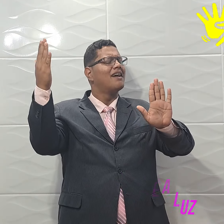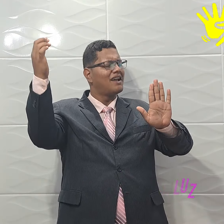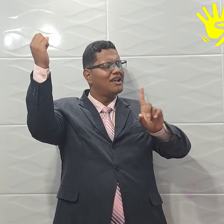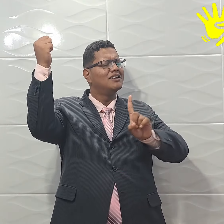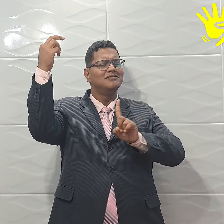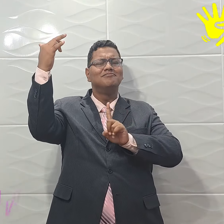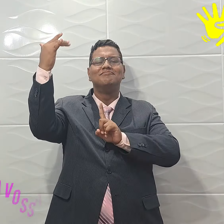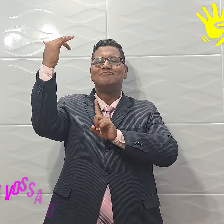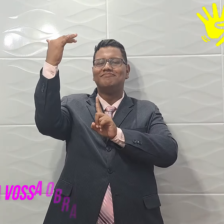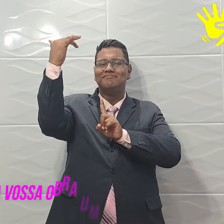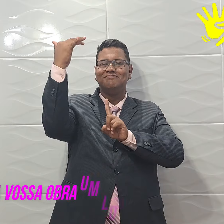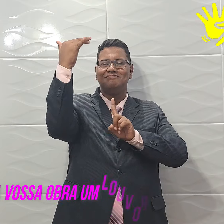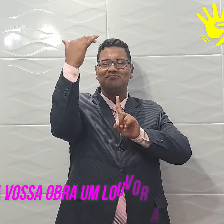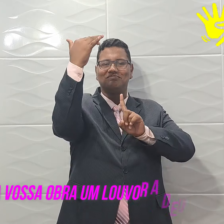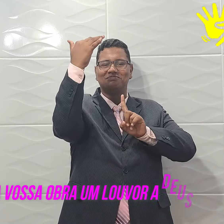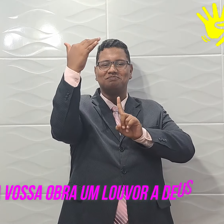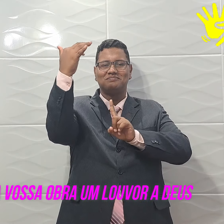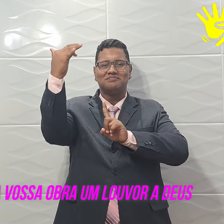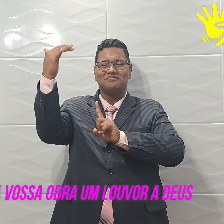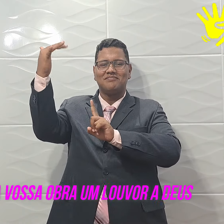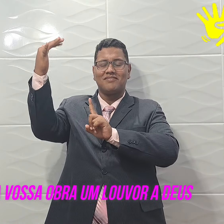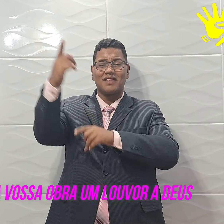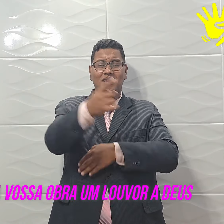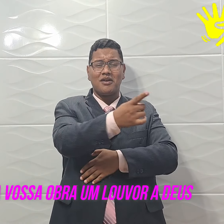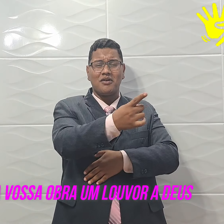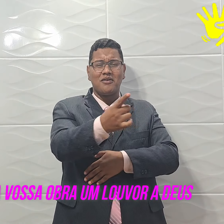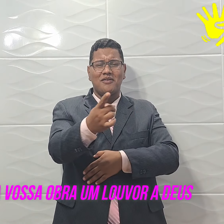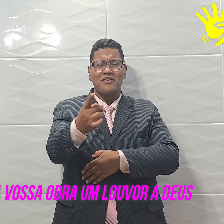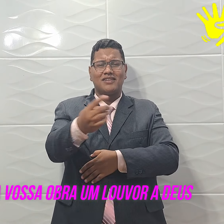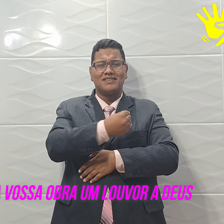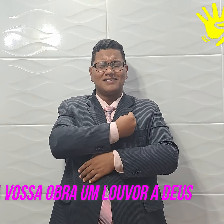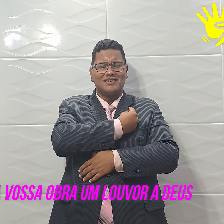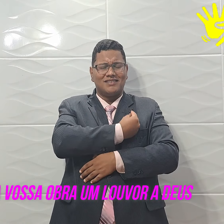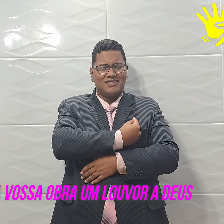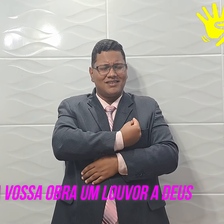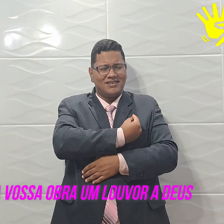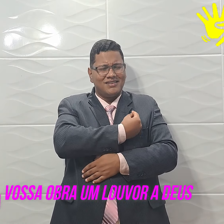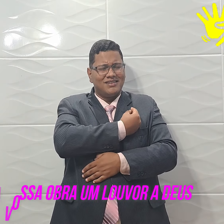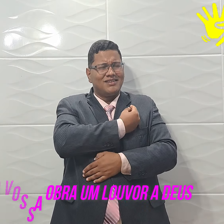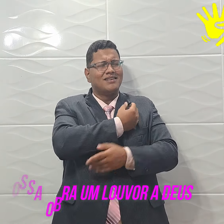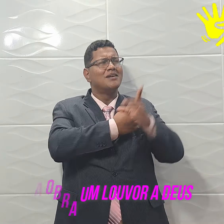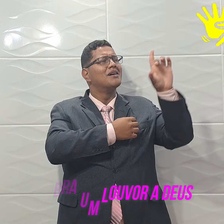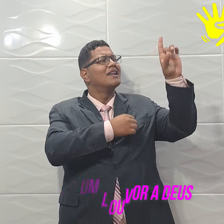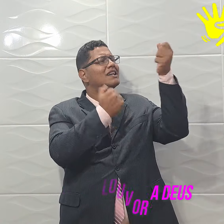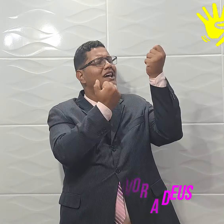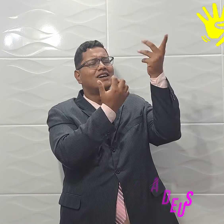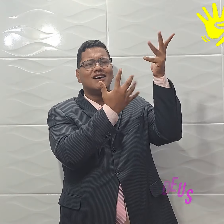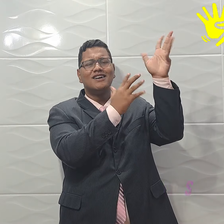Seja vossa obra um louvor a Deus